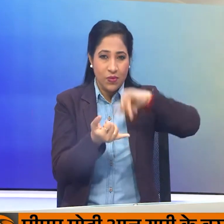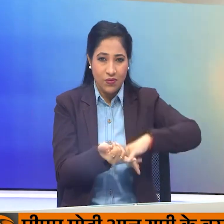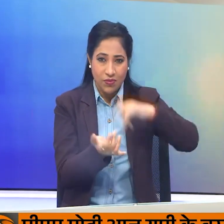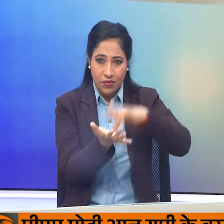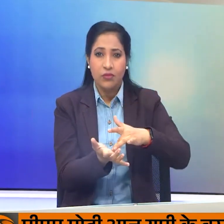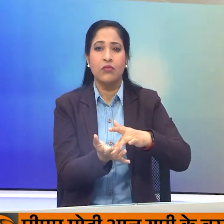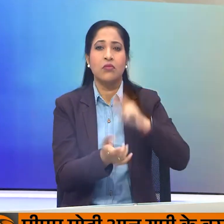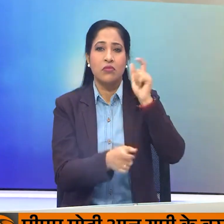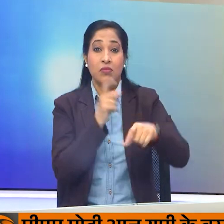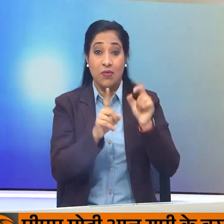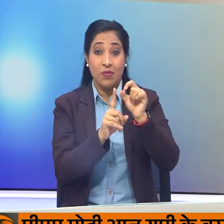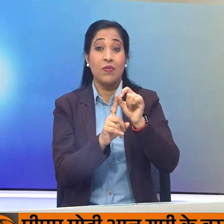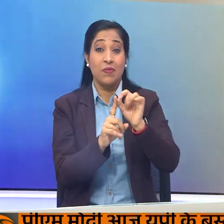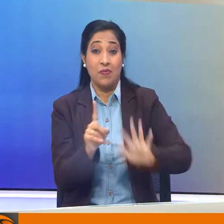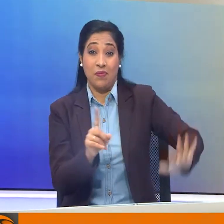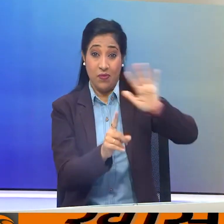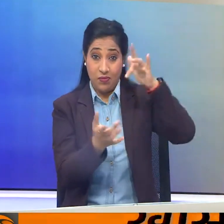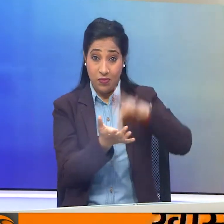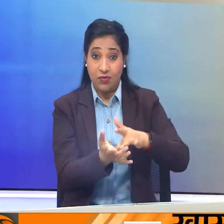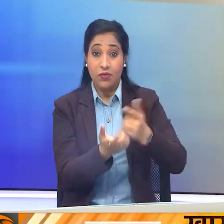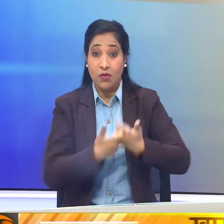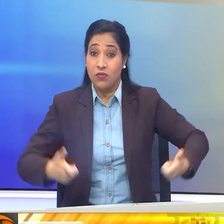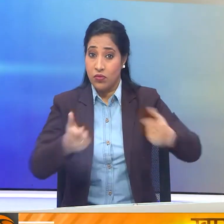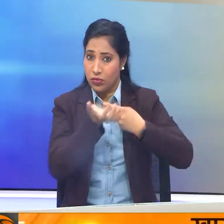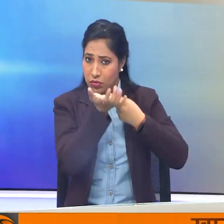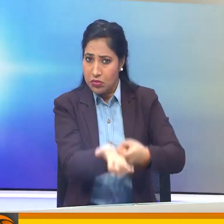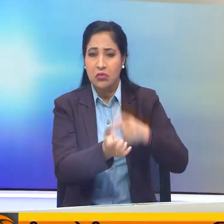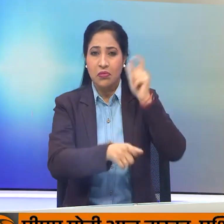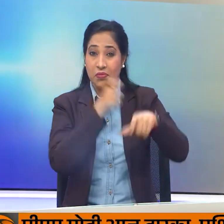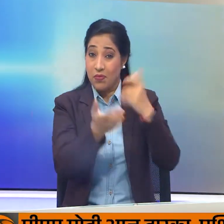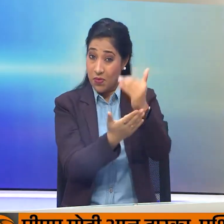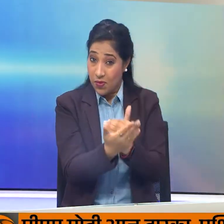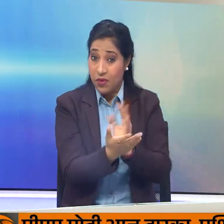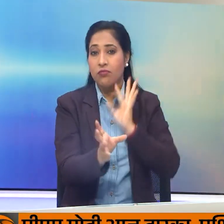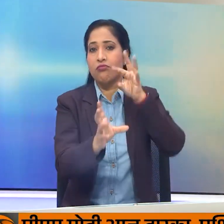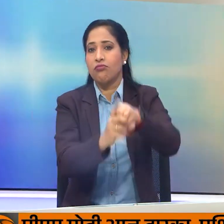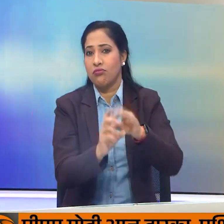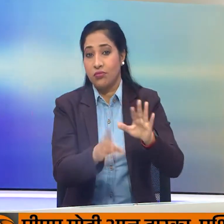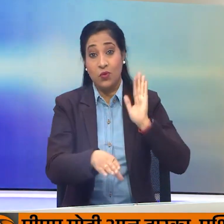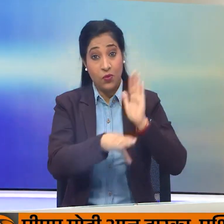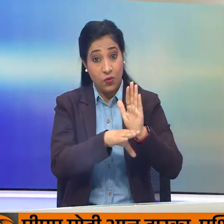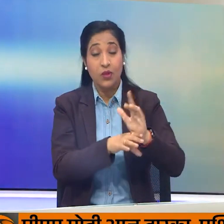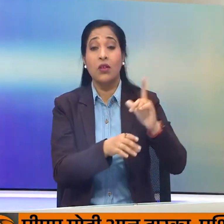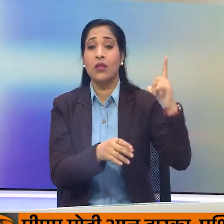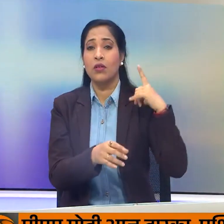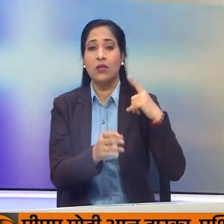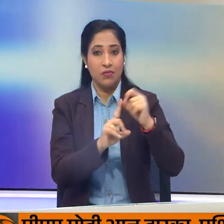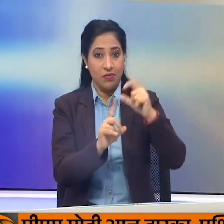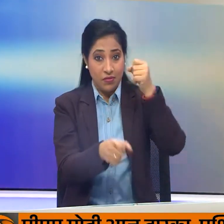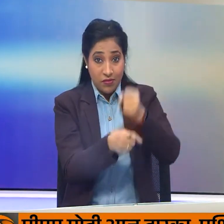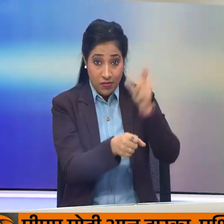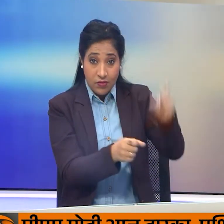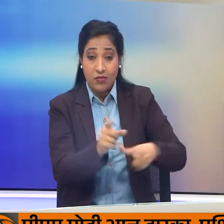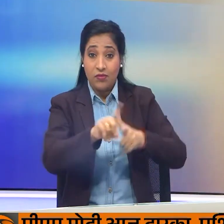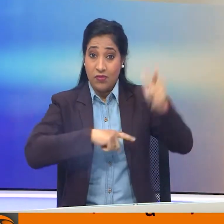नजर आएंगे। पंचकुला में संविधान सम्मान सम्मेलन में भी वो शामिल होंगे। साथ ही कांग्रेस नेता प्रियंका गांधी झारखंड